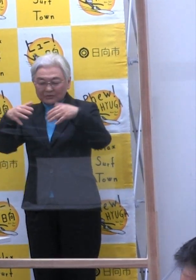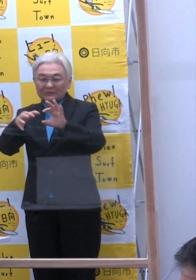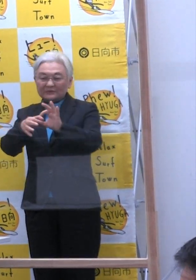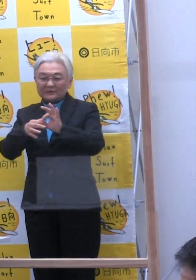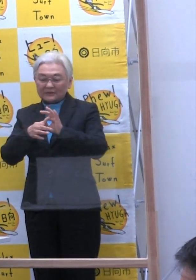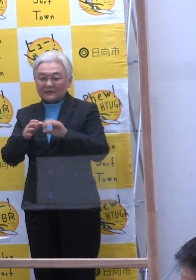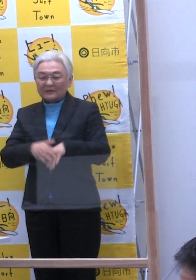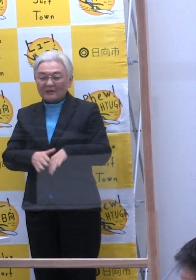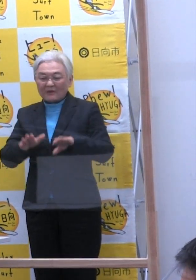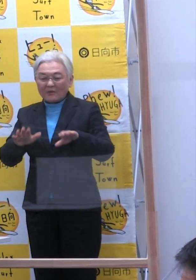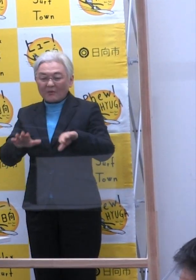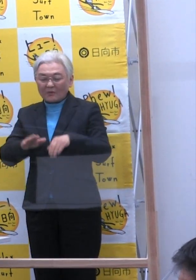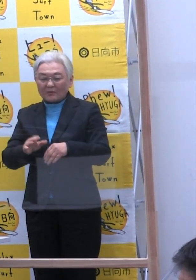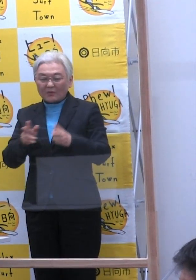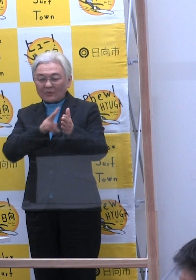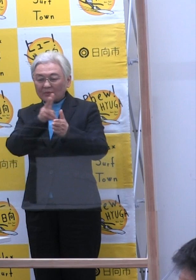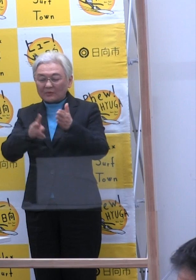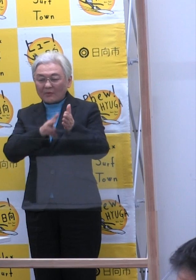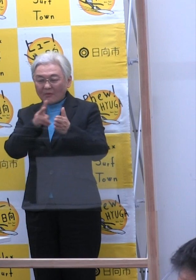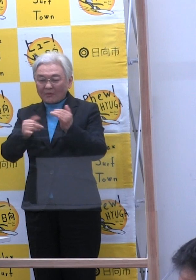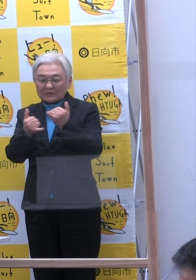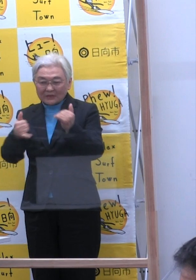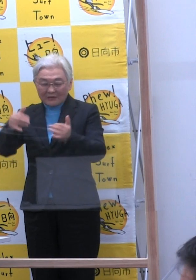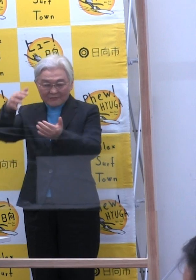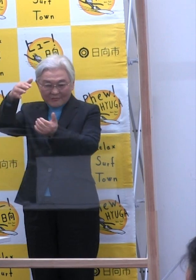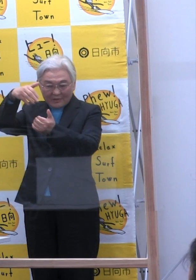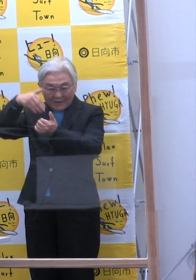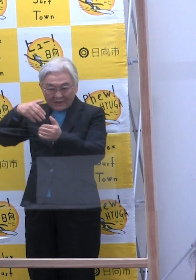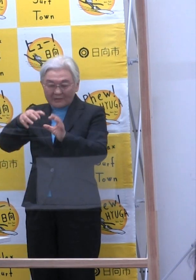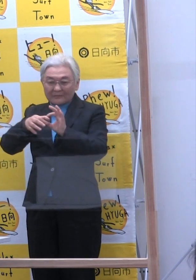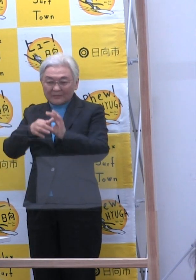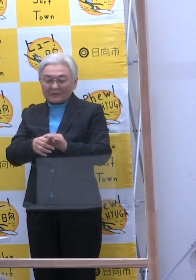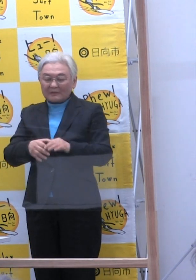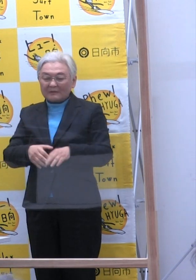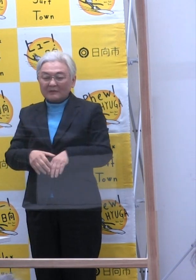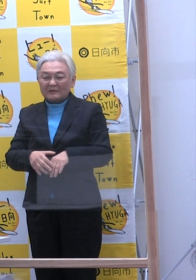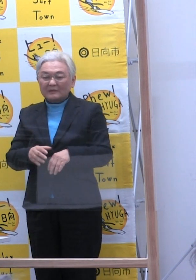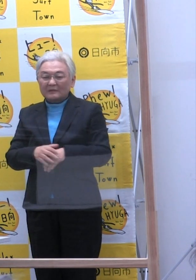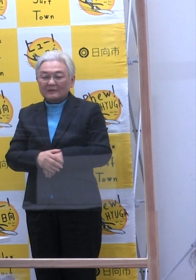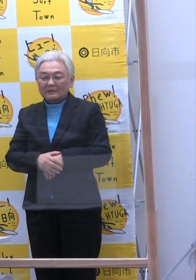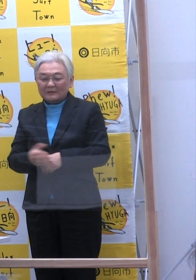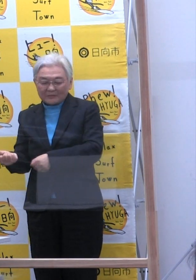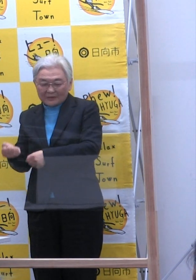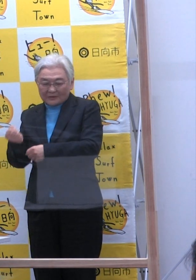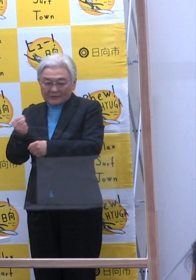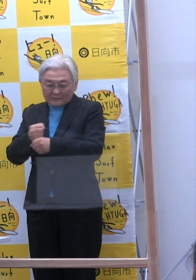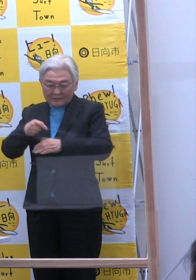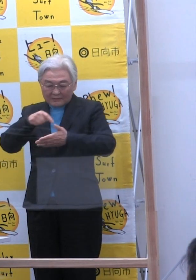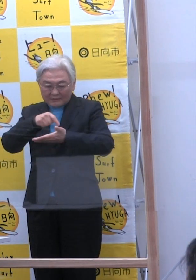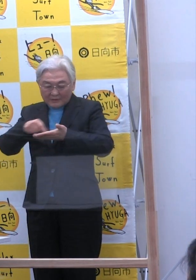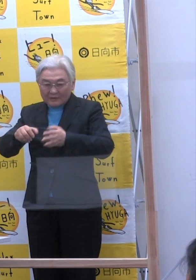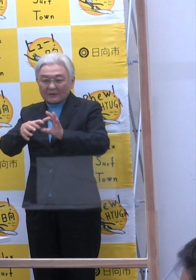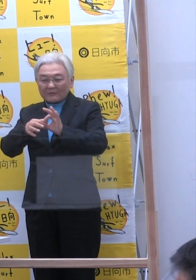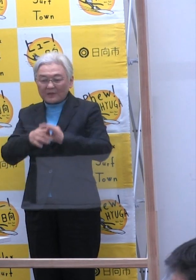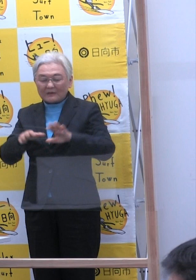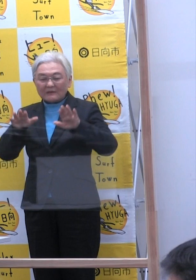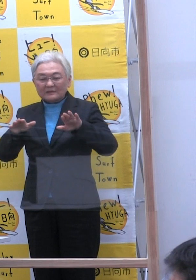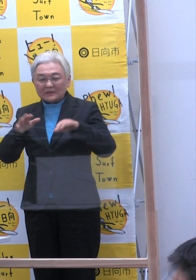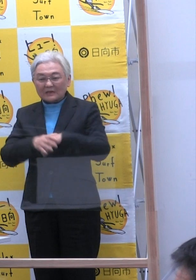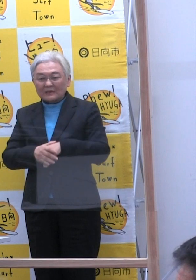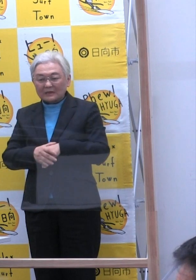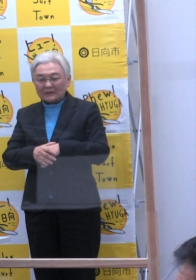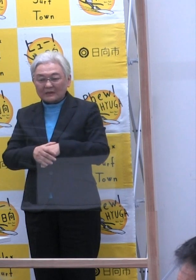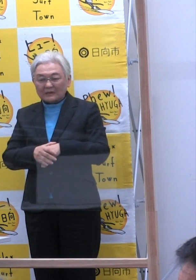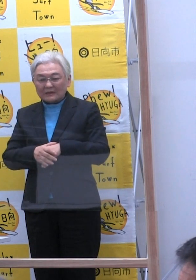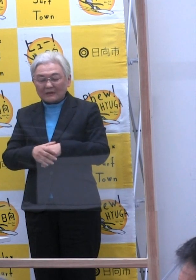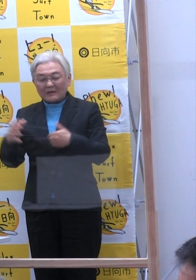では今後の旅行需要の回復を見据え、観光誘客の再起を図るべく、現在人